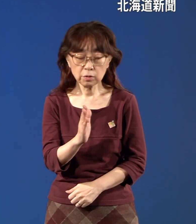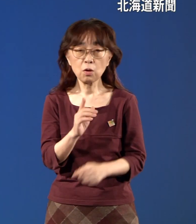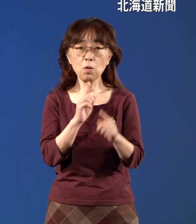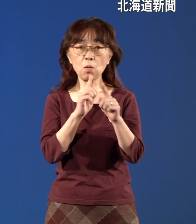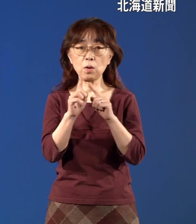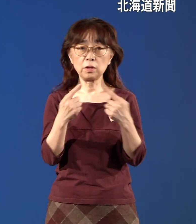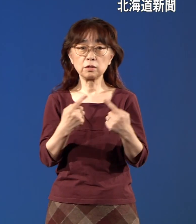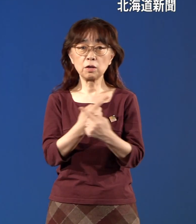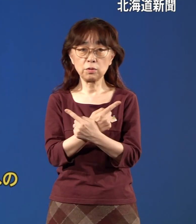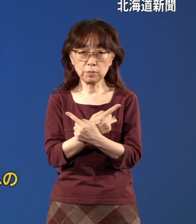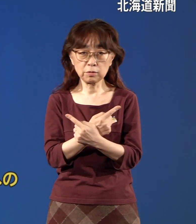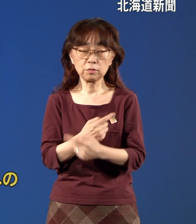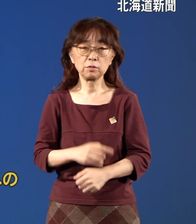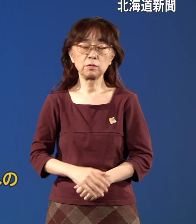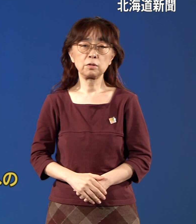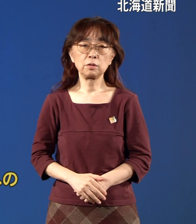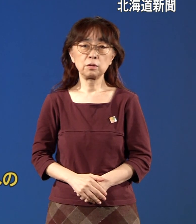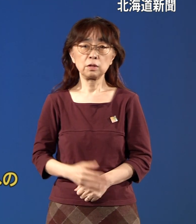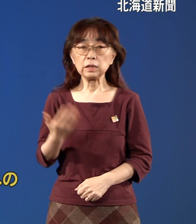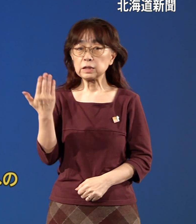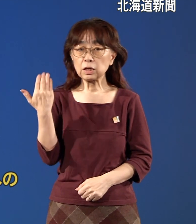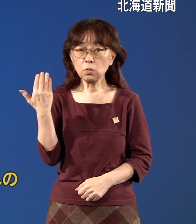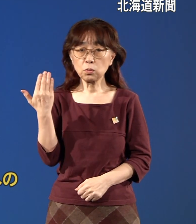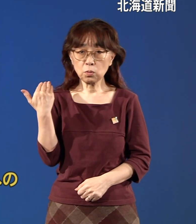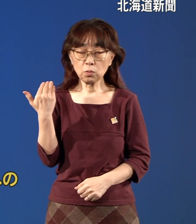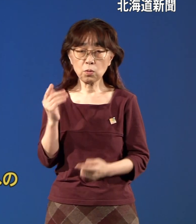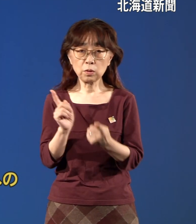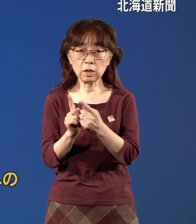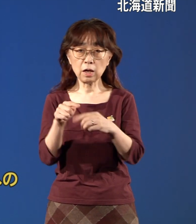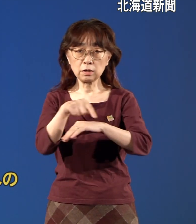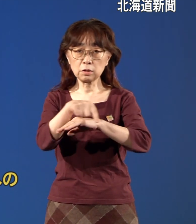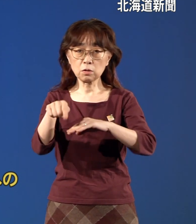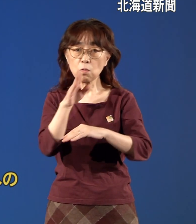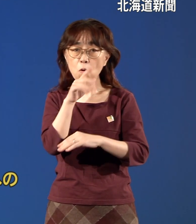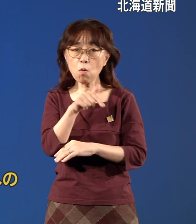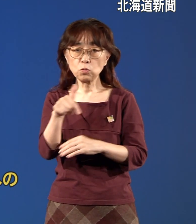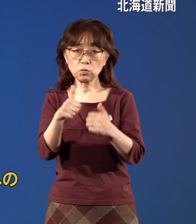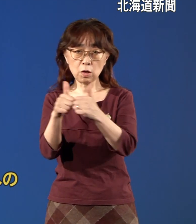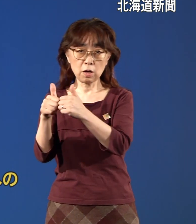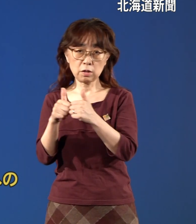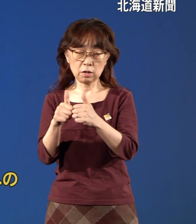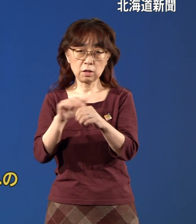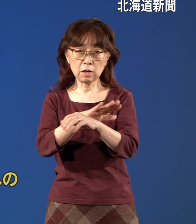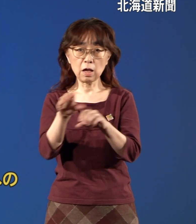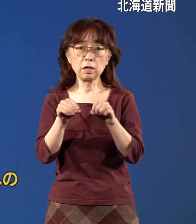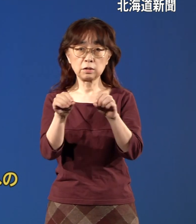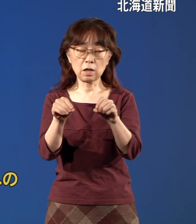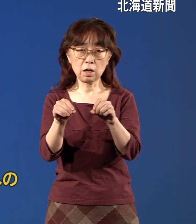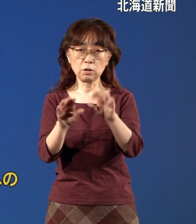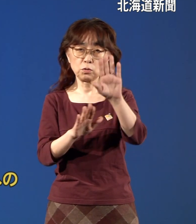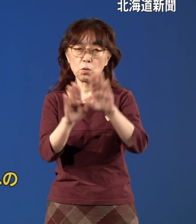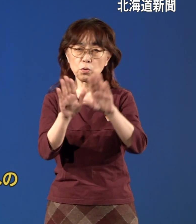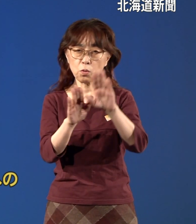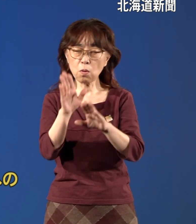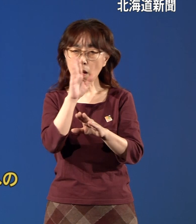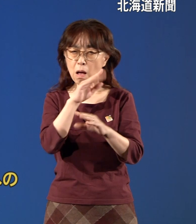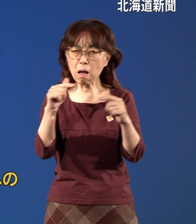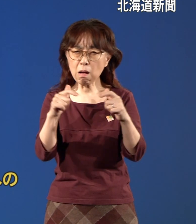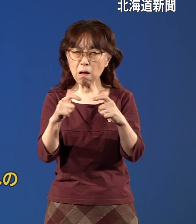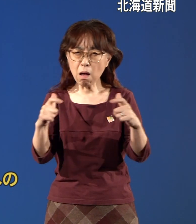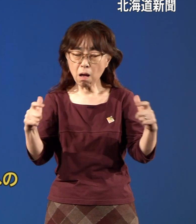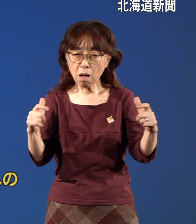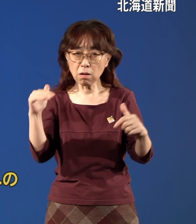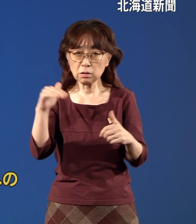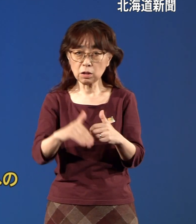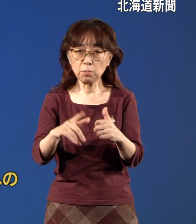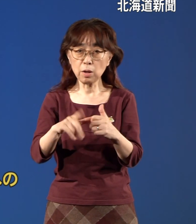が、先ほど の対策本部会議で、感染状況がより悪化した場合ですね、その疫